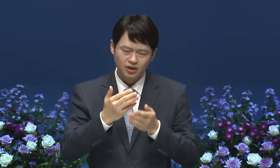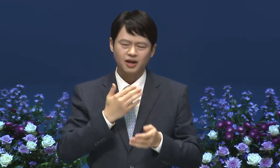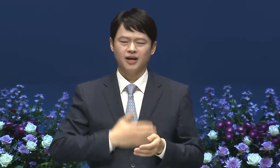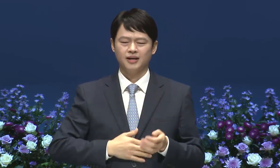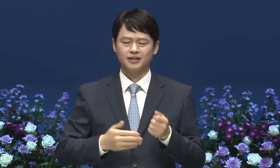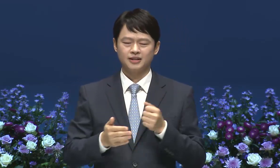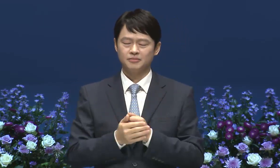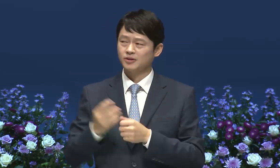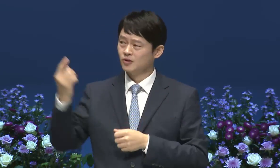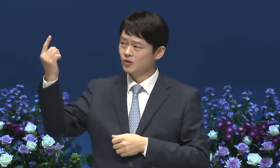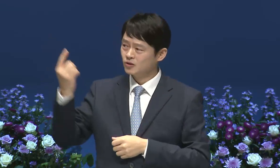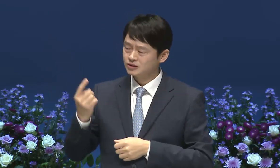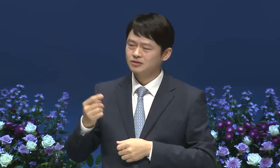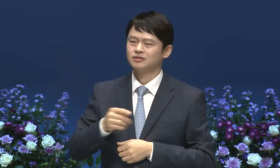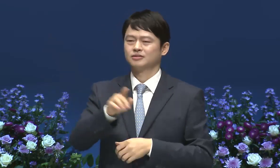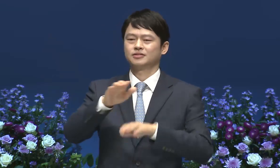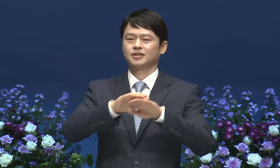예수님께서는 우리 인생의 모든 문제를 해결하셨다고